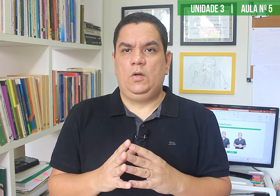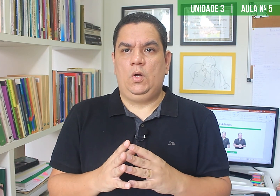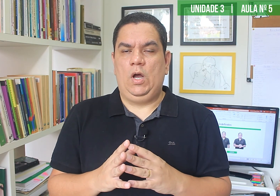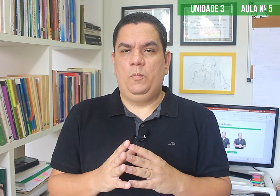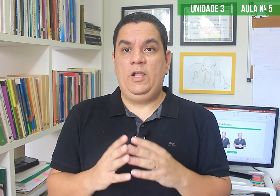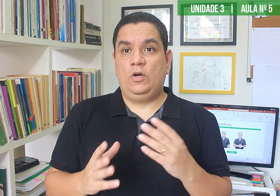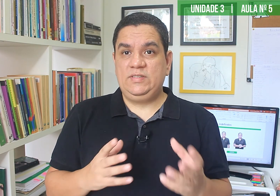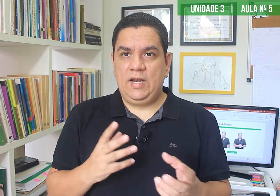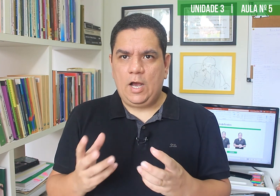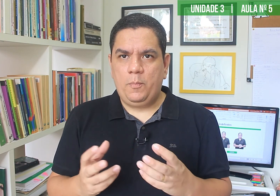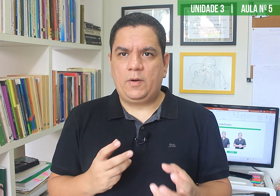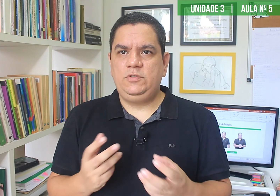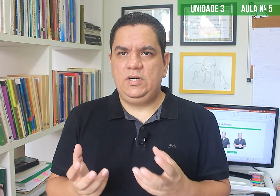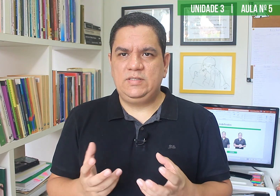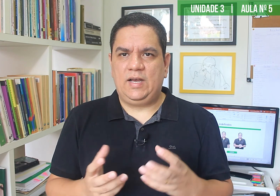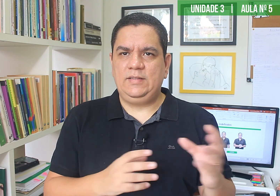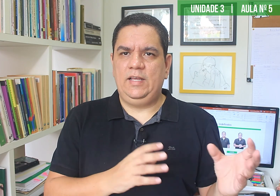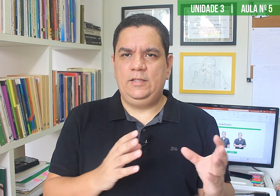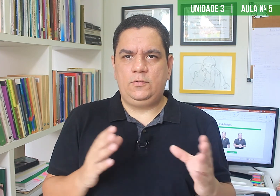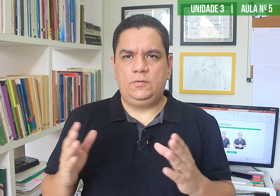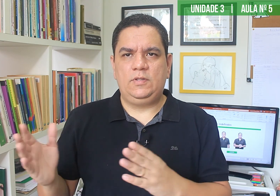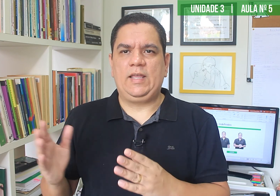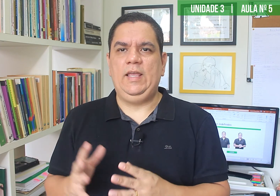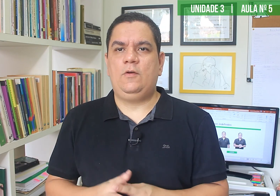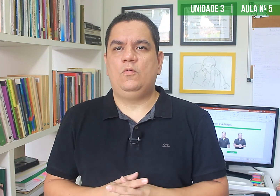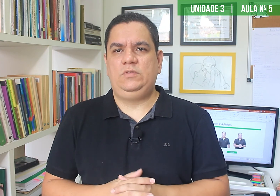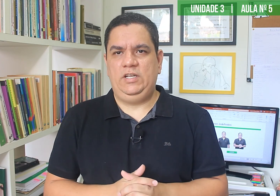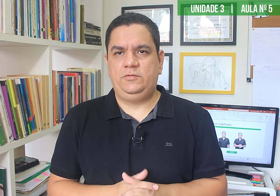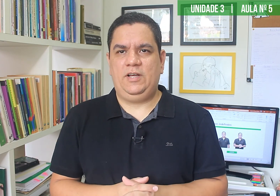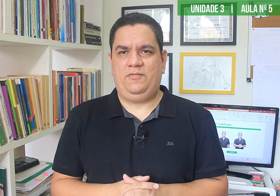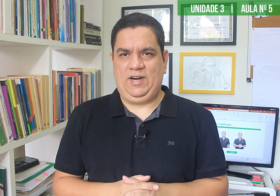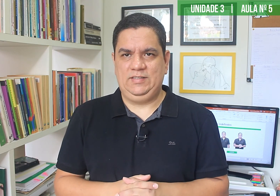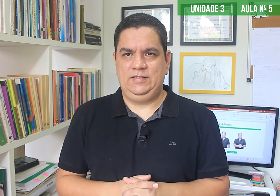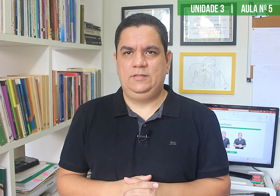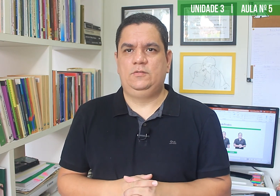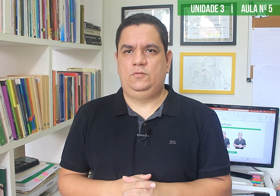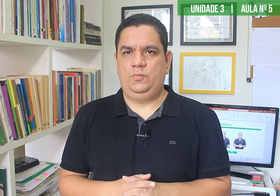o melhor sinal para utilizar dentro daquele contexto da frase. Tudo bem?